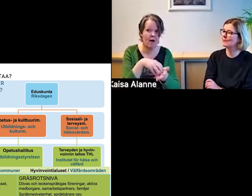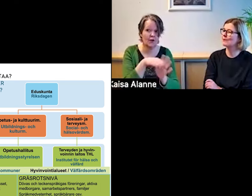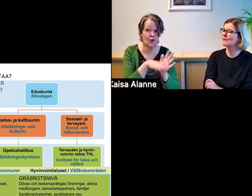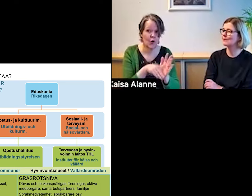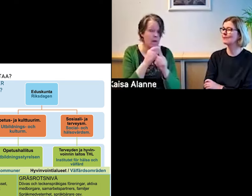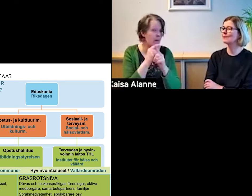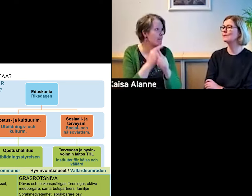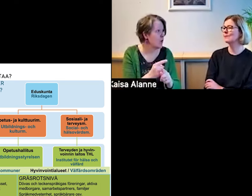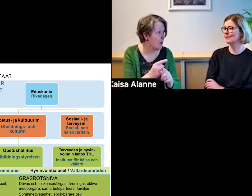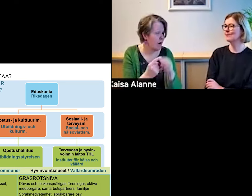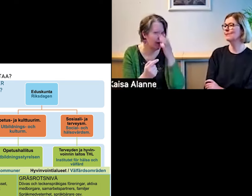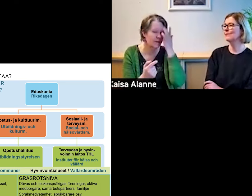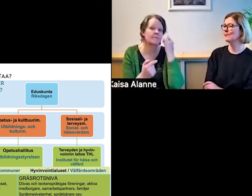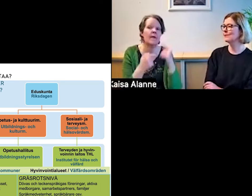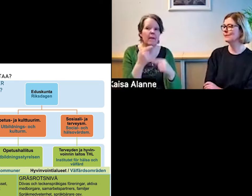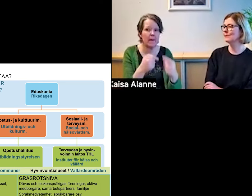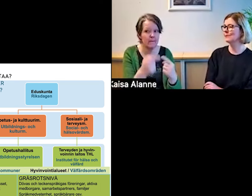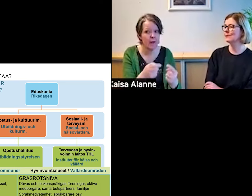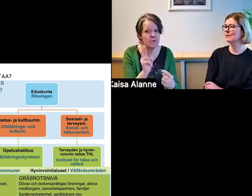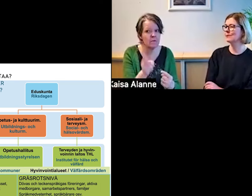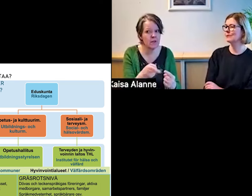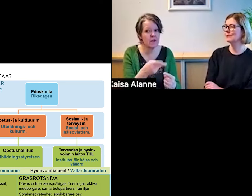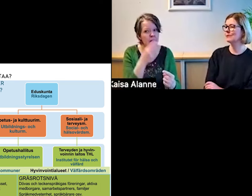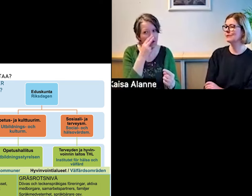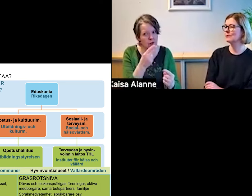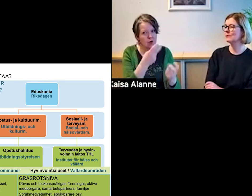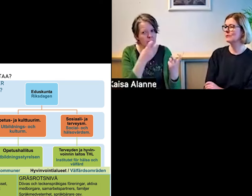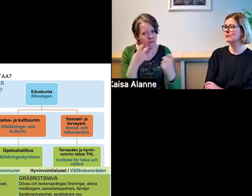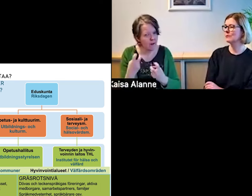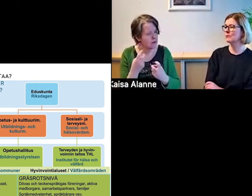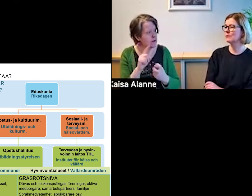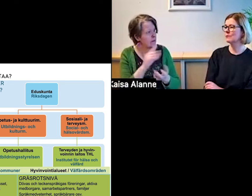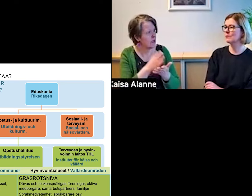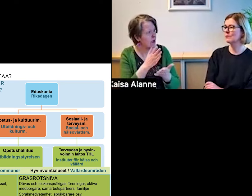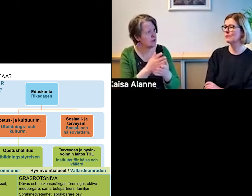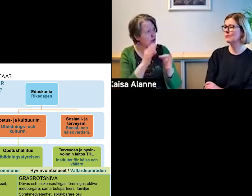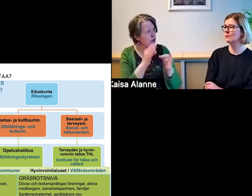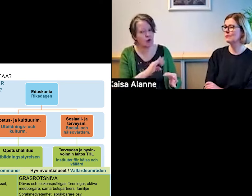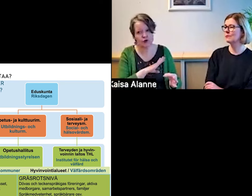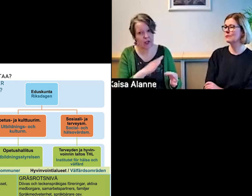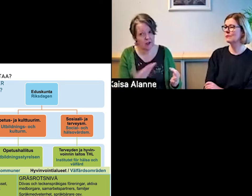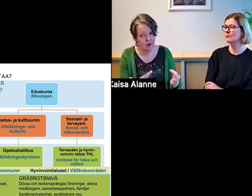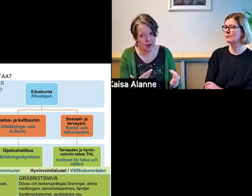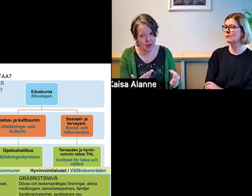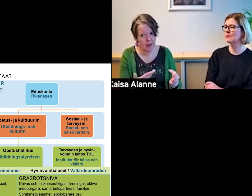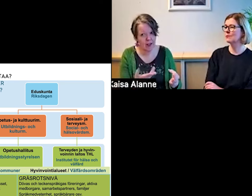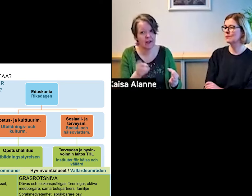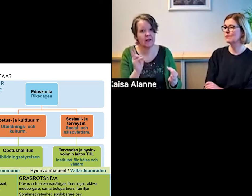niin että hallitusohjelmassa on kirjauksia, joita meidän tulee seurata. Meidän tulee olla